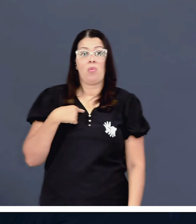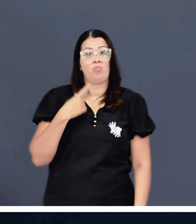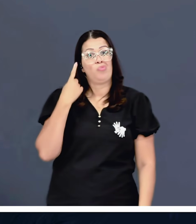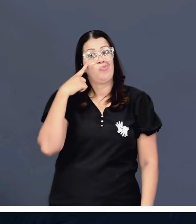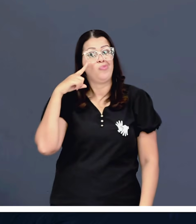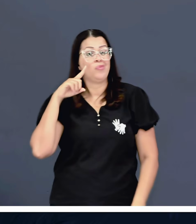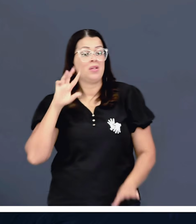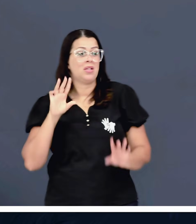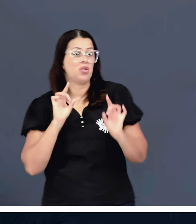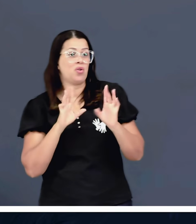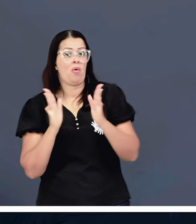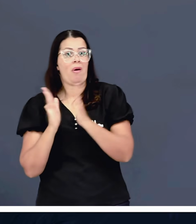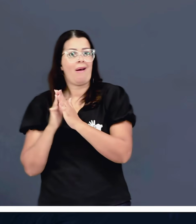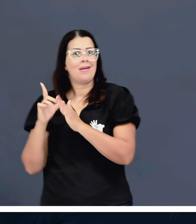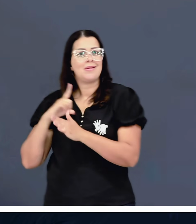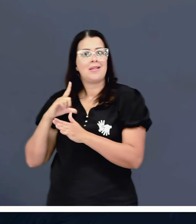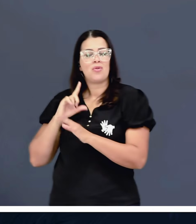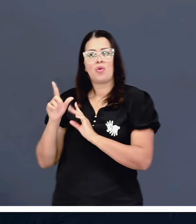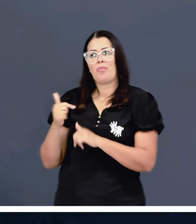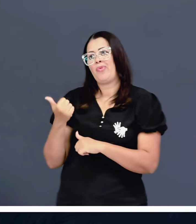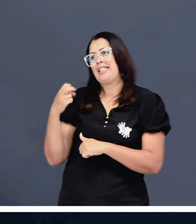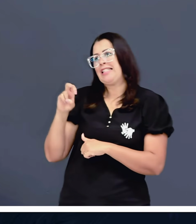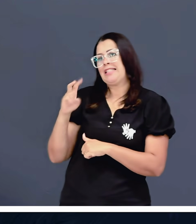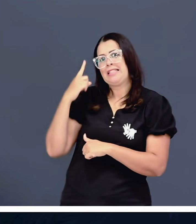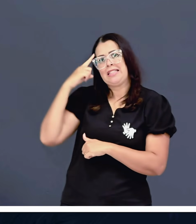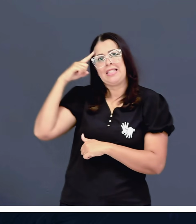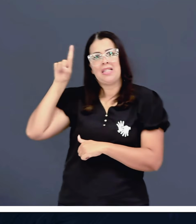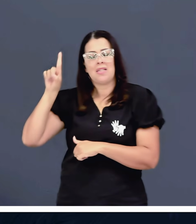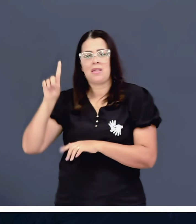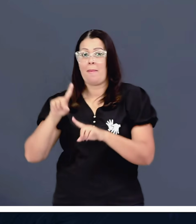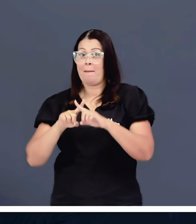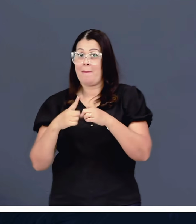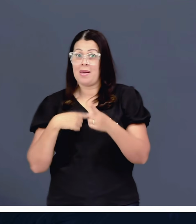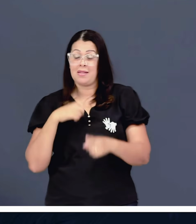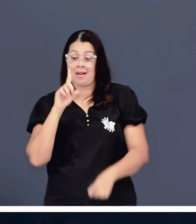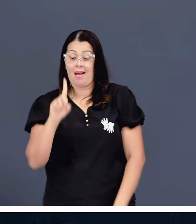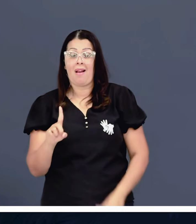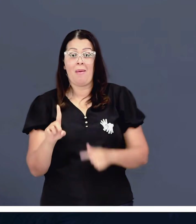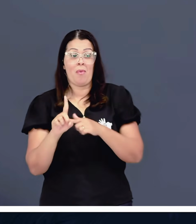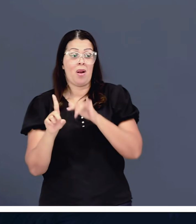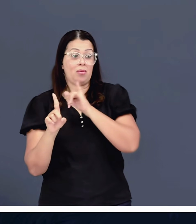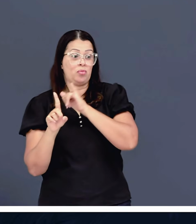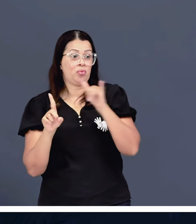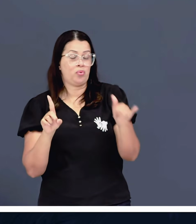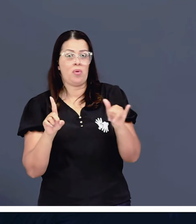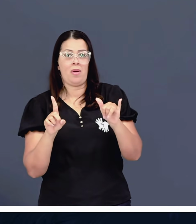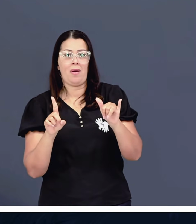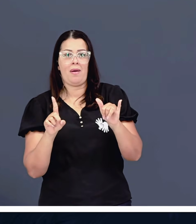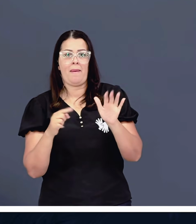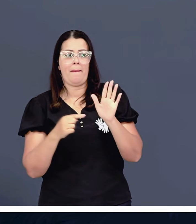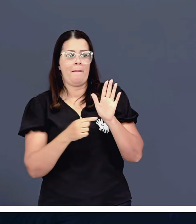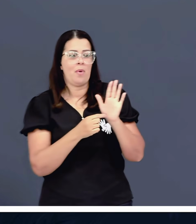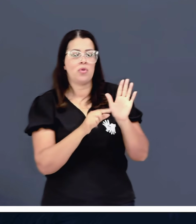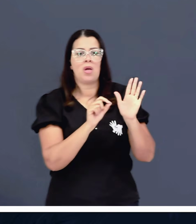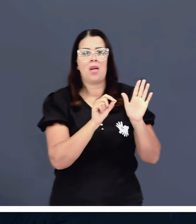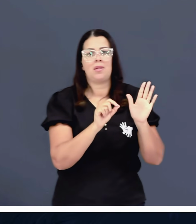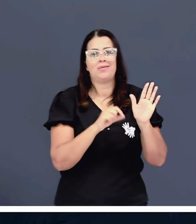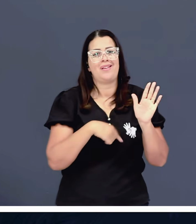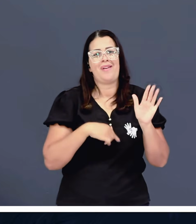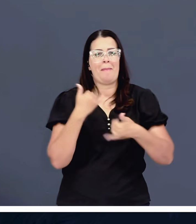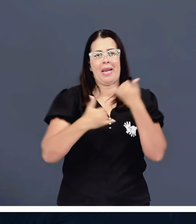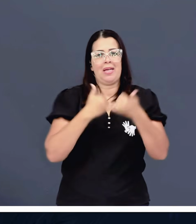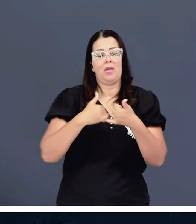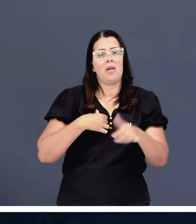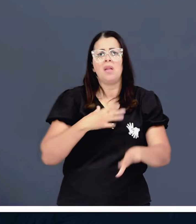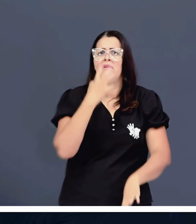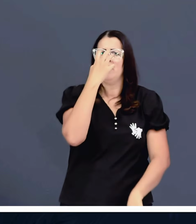em casa só vai dar para os próximos 15 dias. Mas não, o que aquela mulher declara depois, mostra que ela não estava